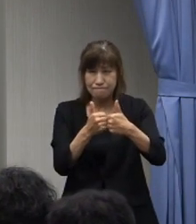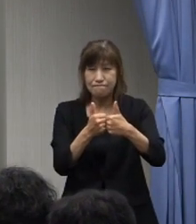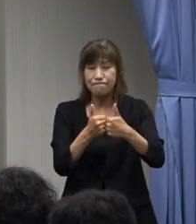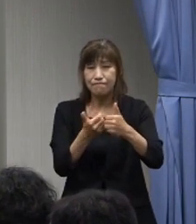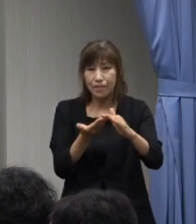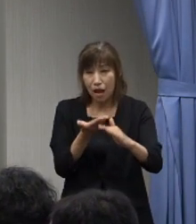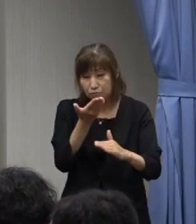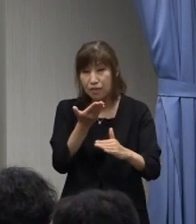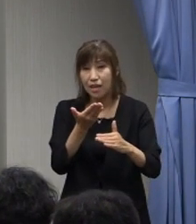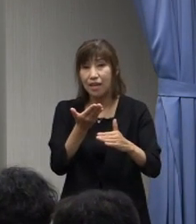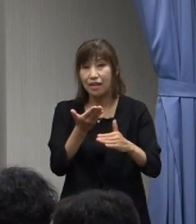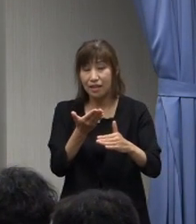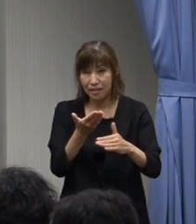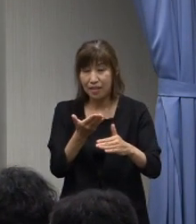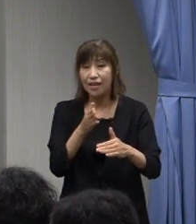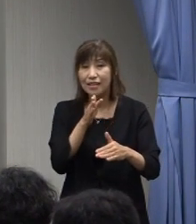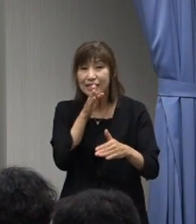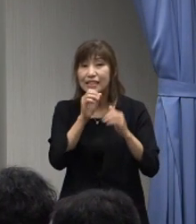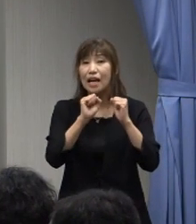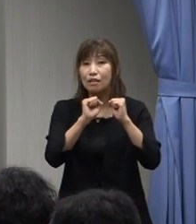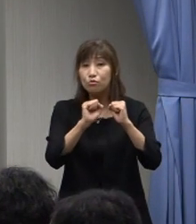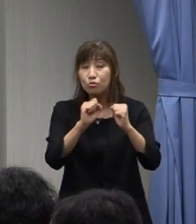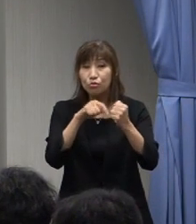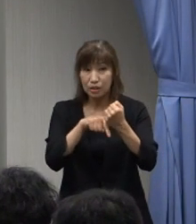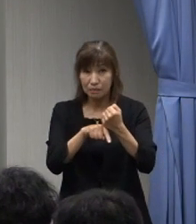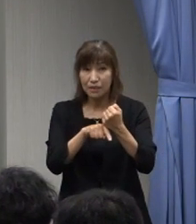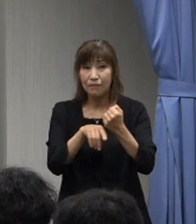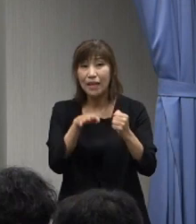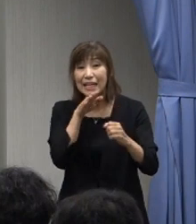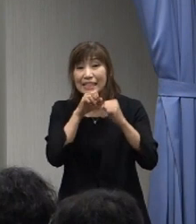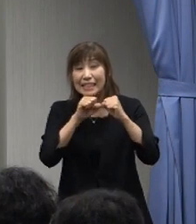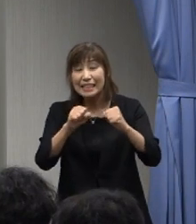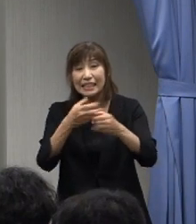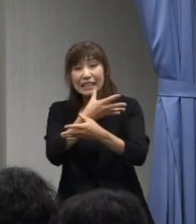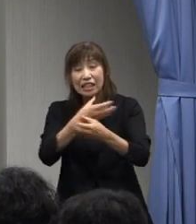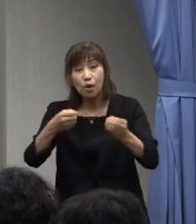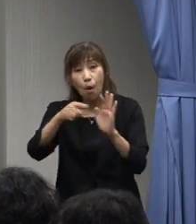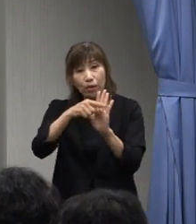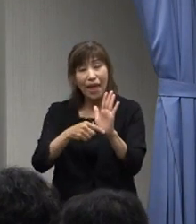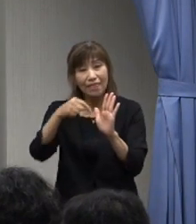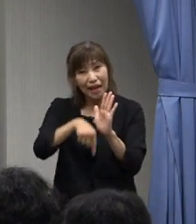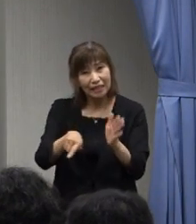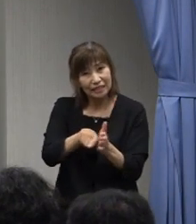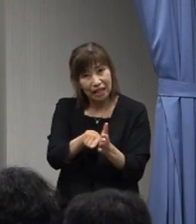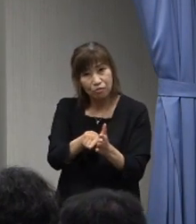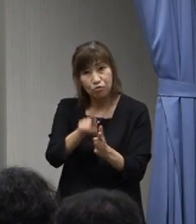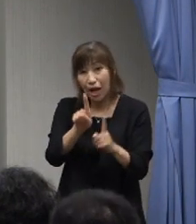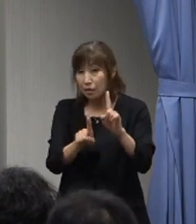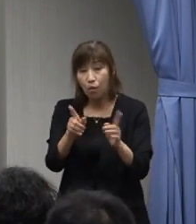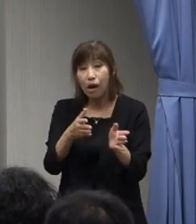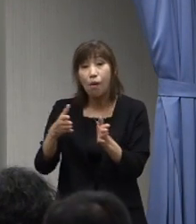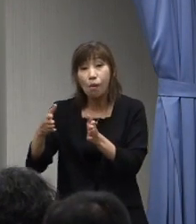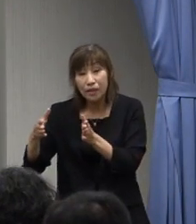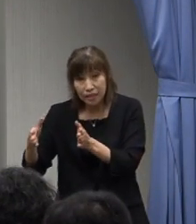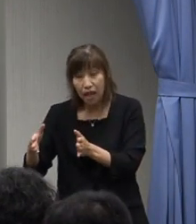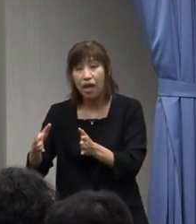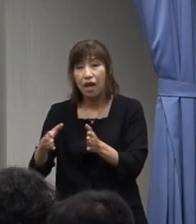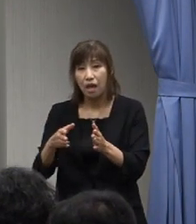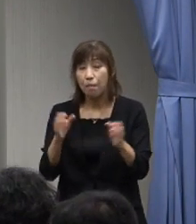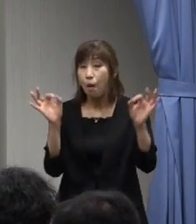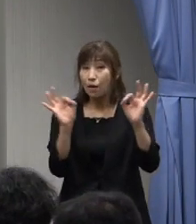ということになります。で、実施協定に入れるかどうかはちょっと別にしてですね、やはりカジノ部門以外